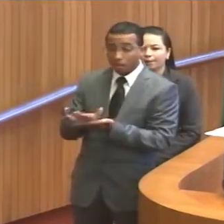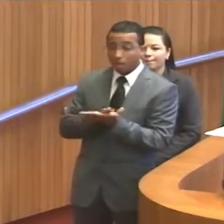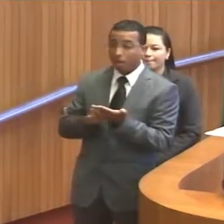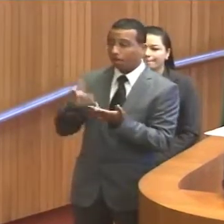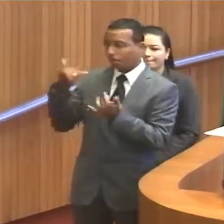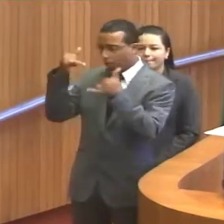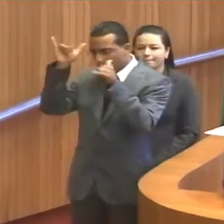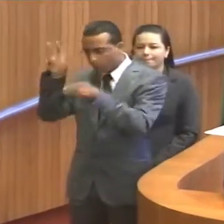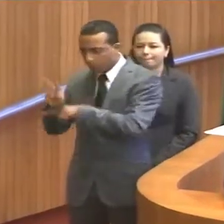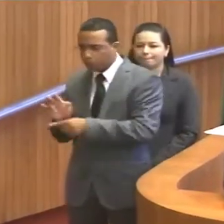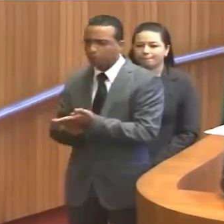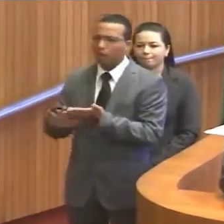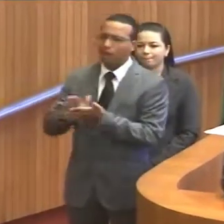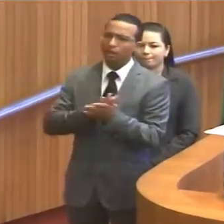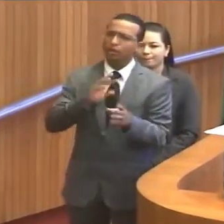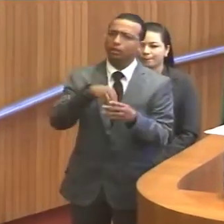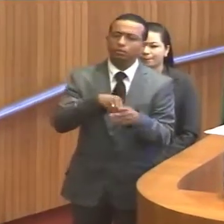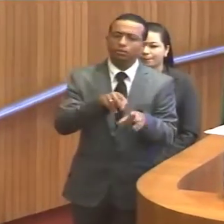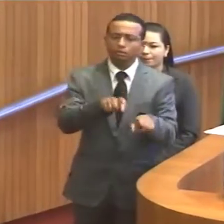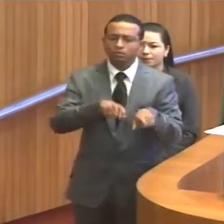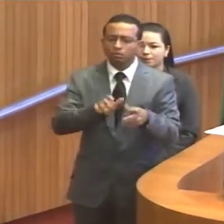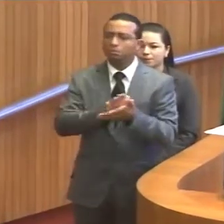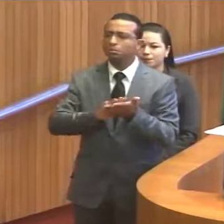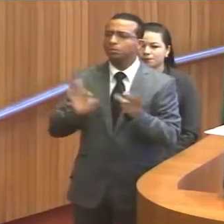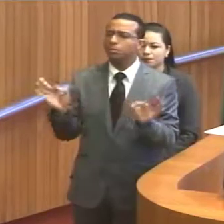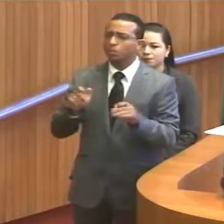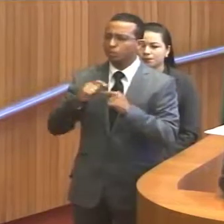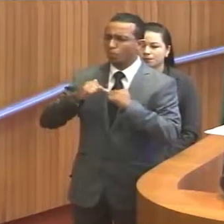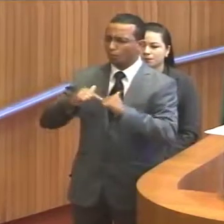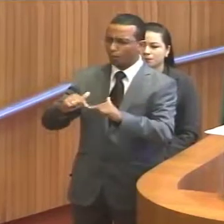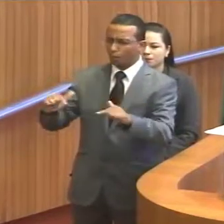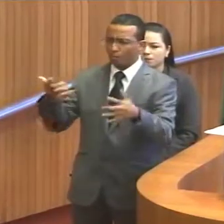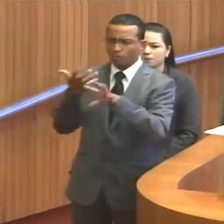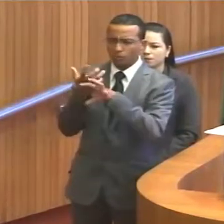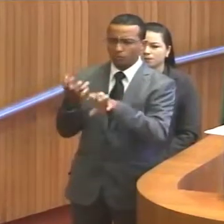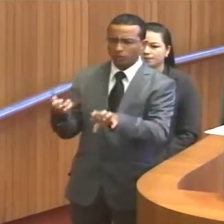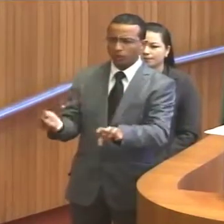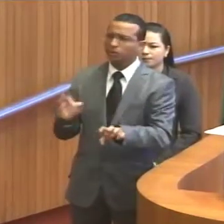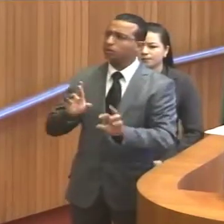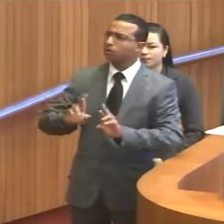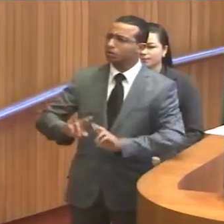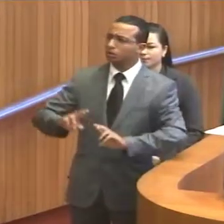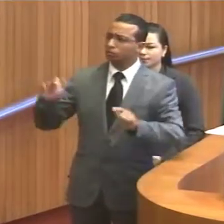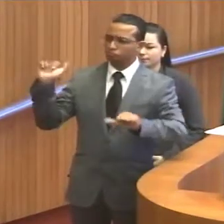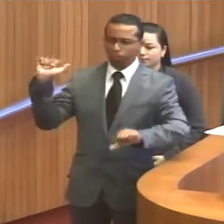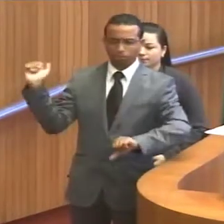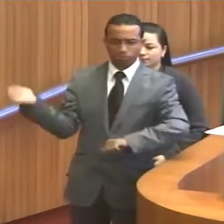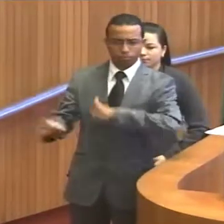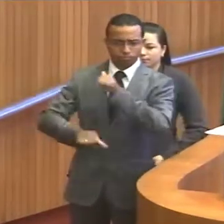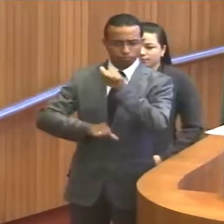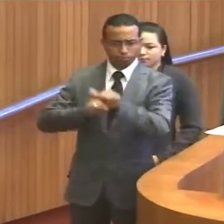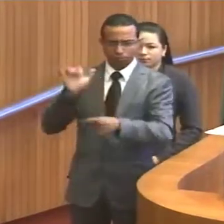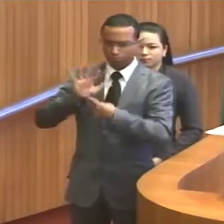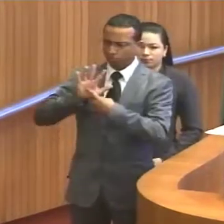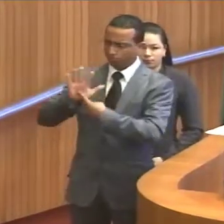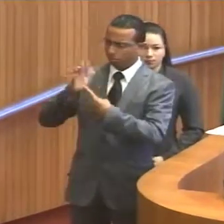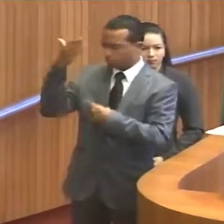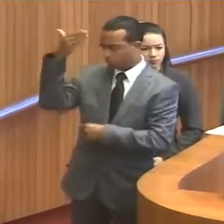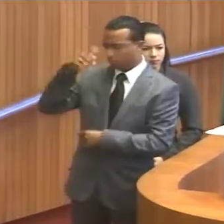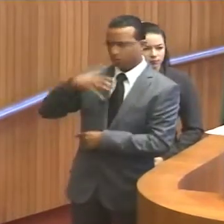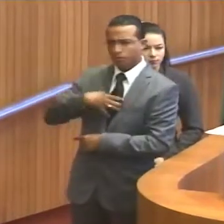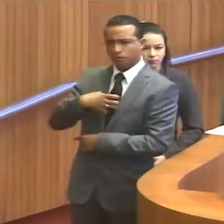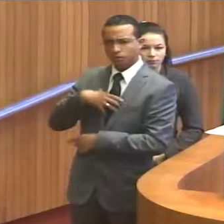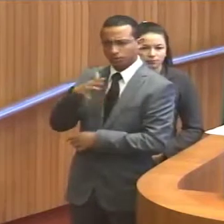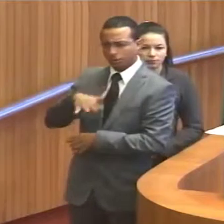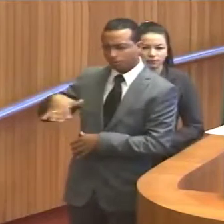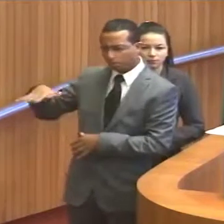para pecuária, região do Cerrado, que, diferente de outras regiões, foram mudado a fisionomia, a